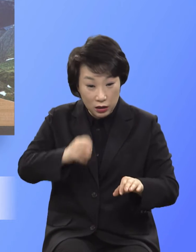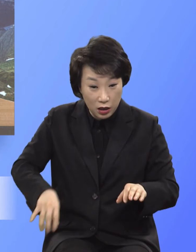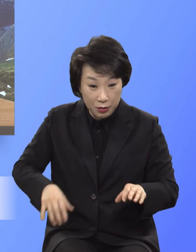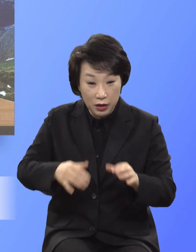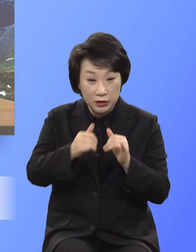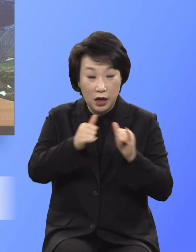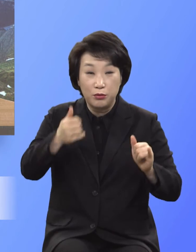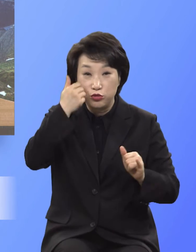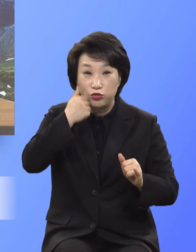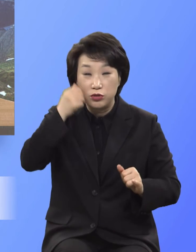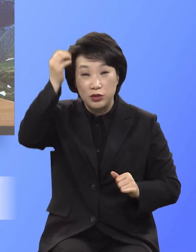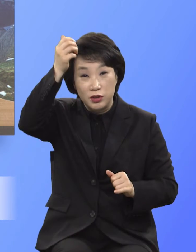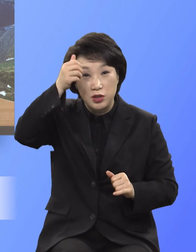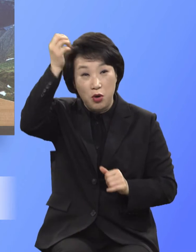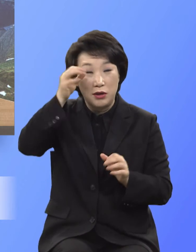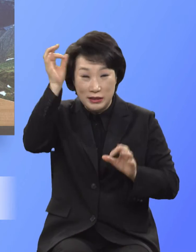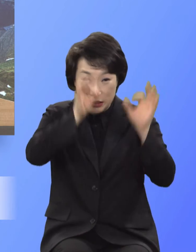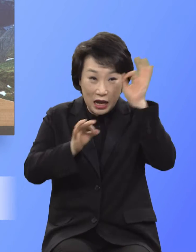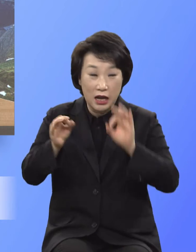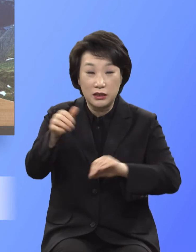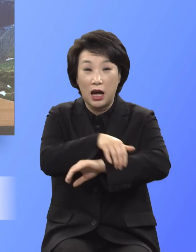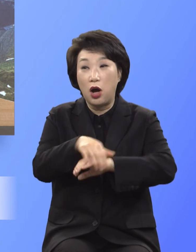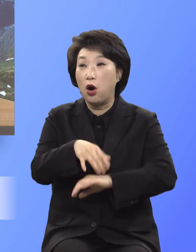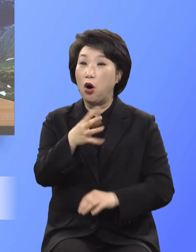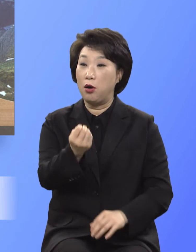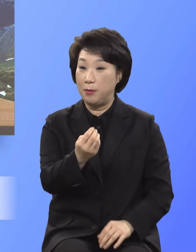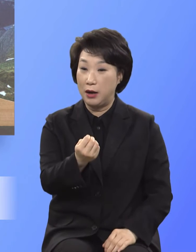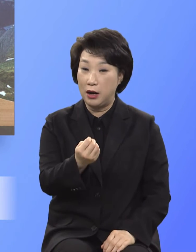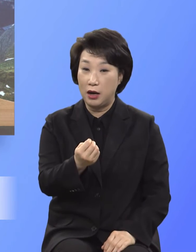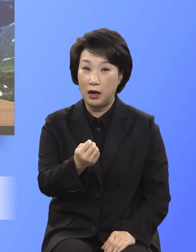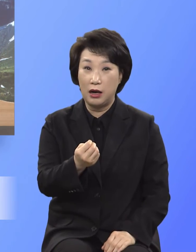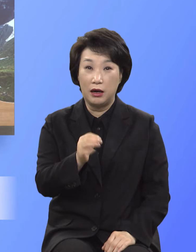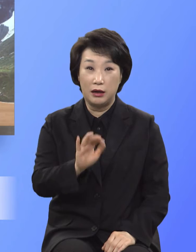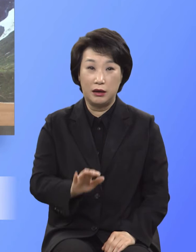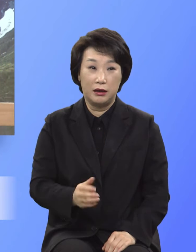잊어버린 영혼 찾아서 얼마나 찾아다녔어요.